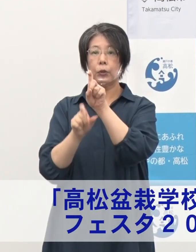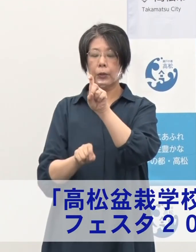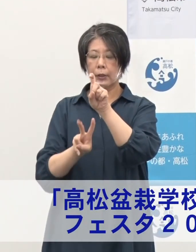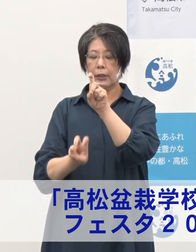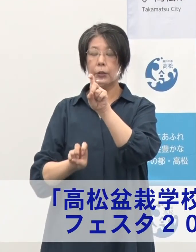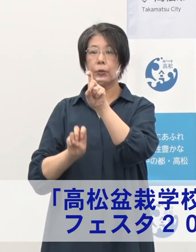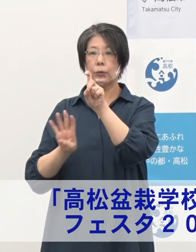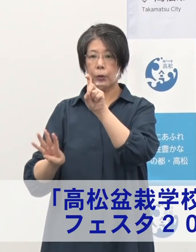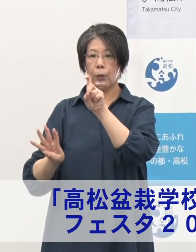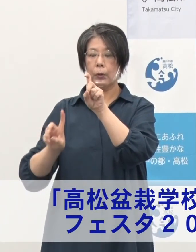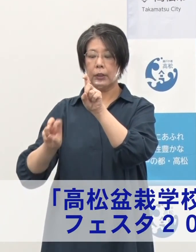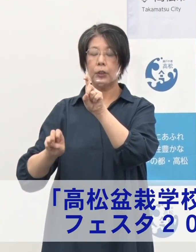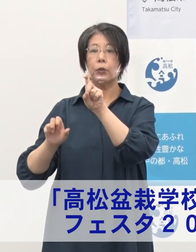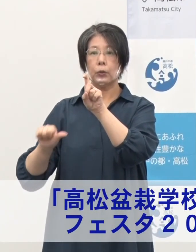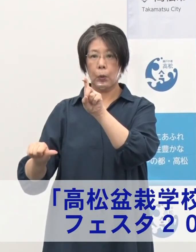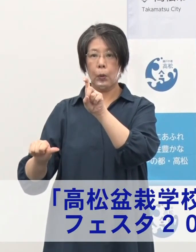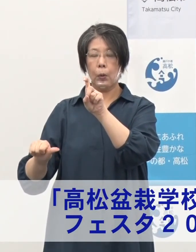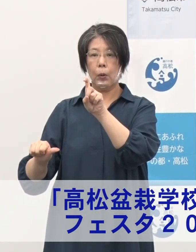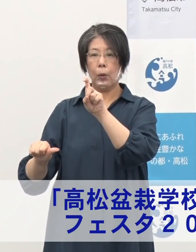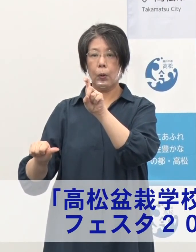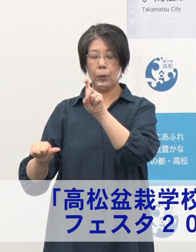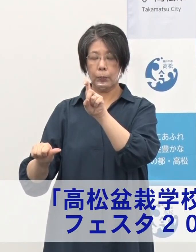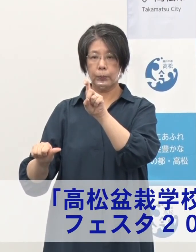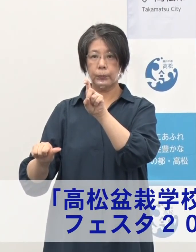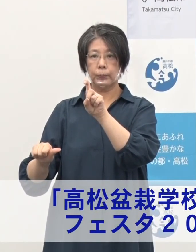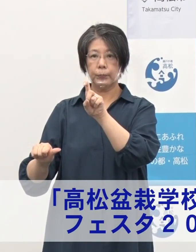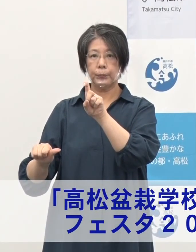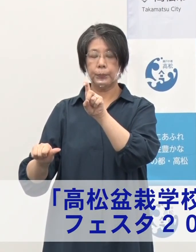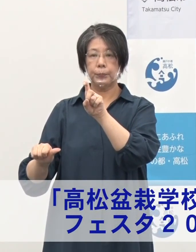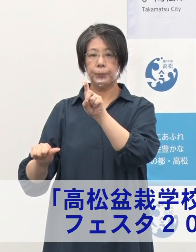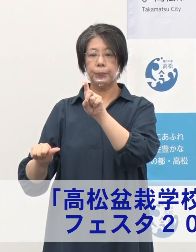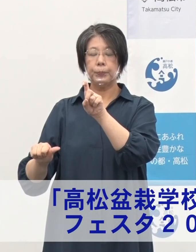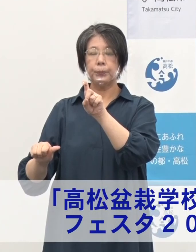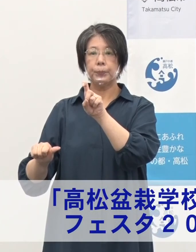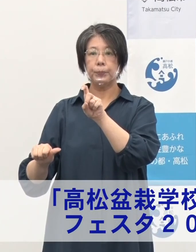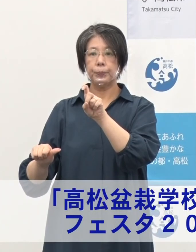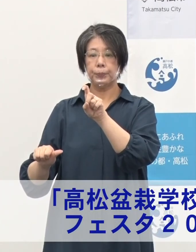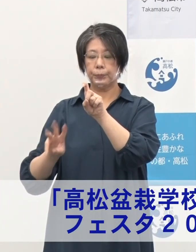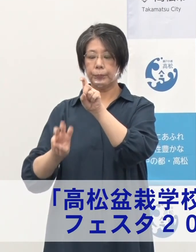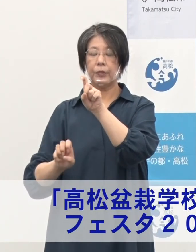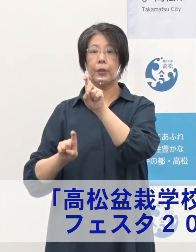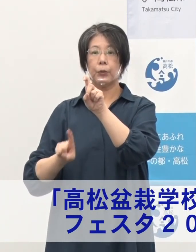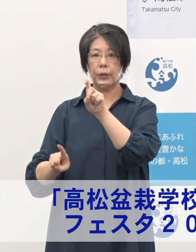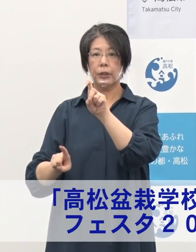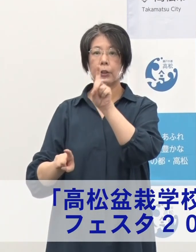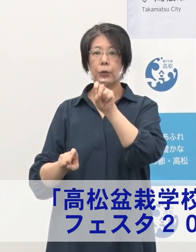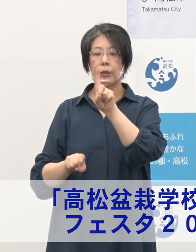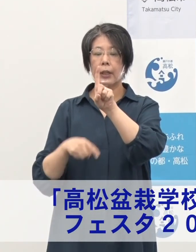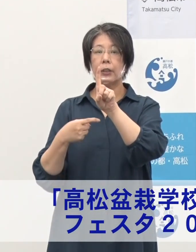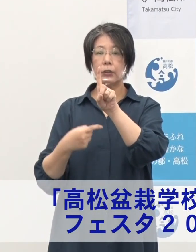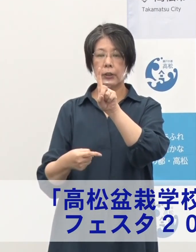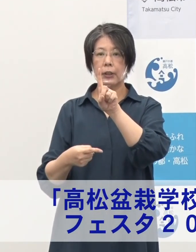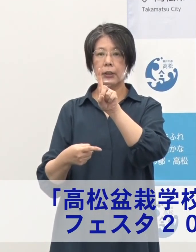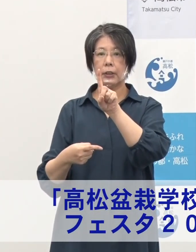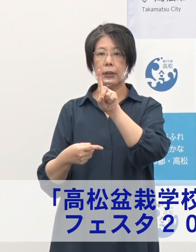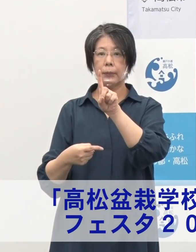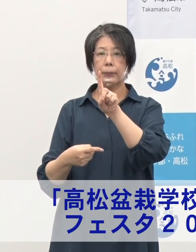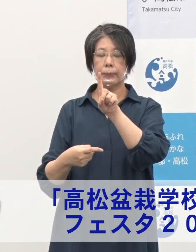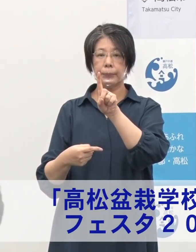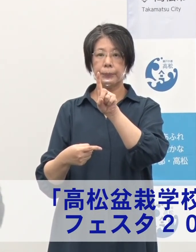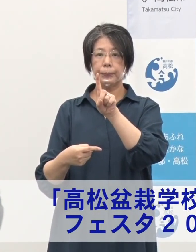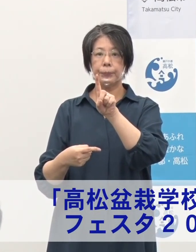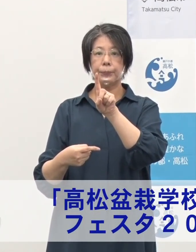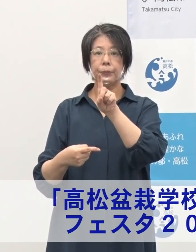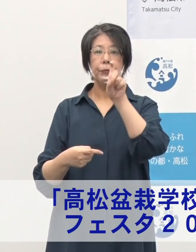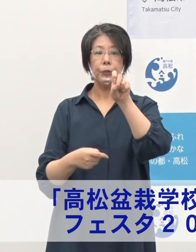2425の土日それから31日10:00月1日の土日